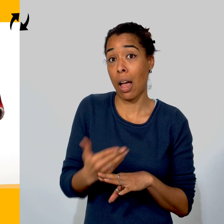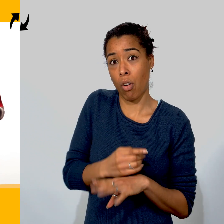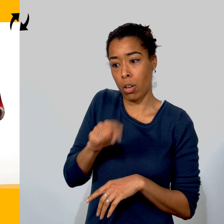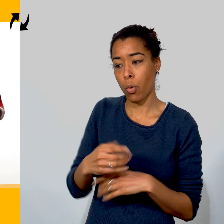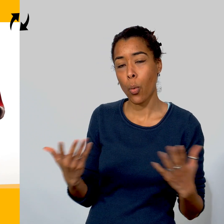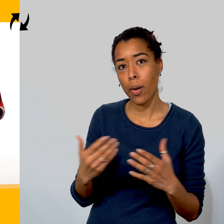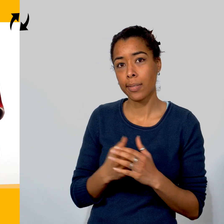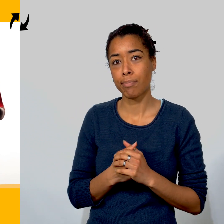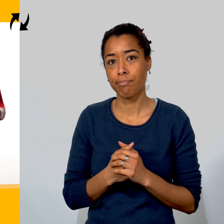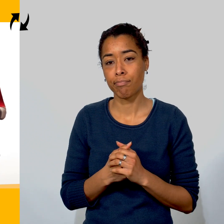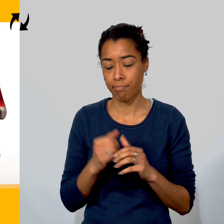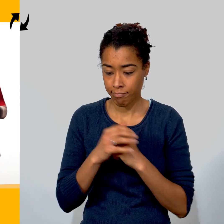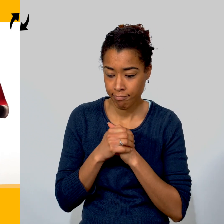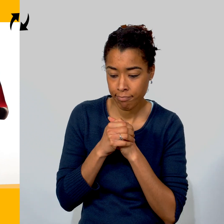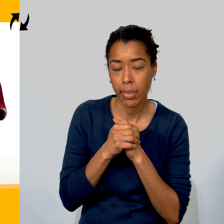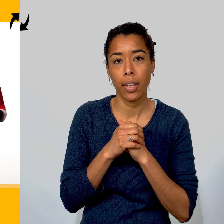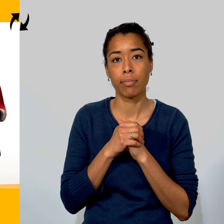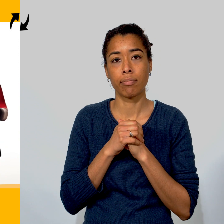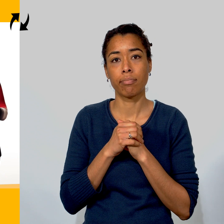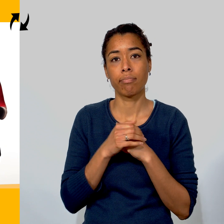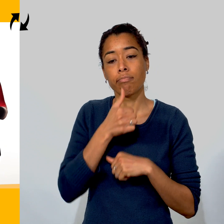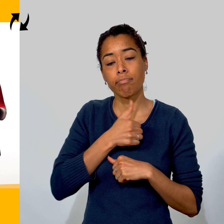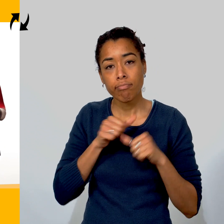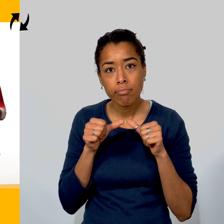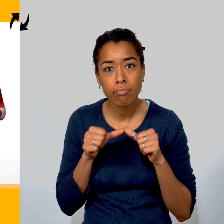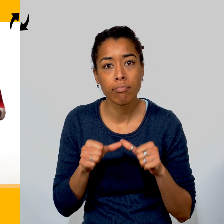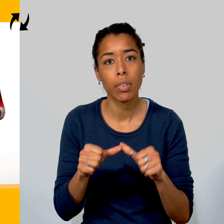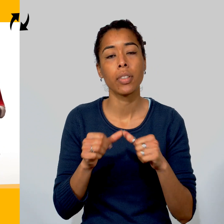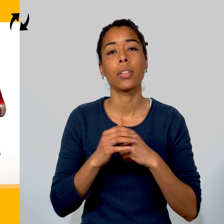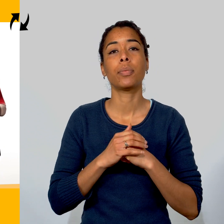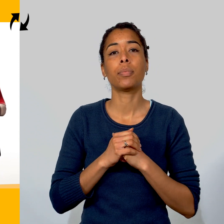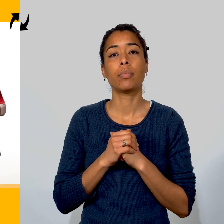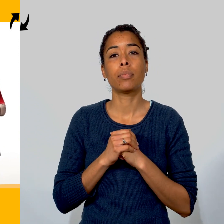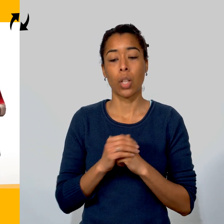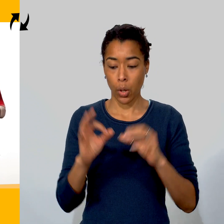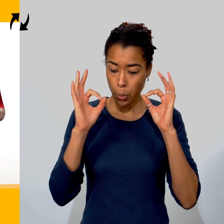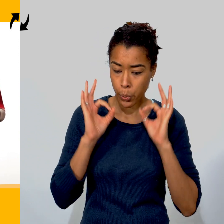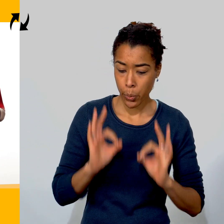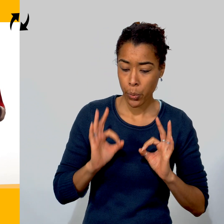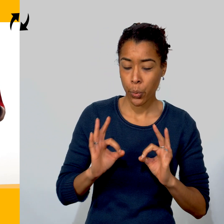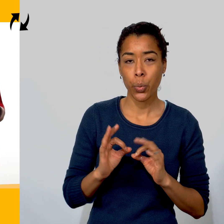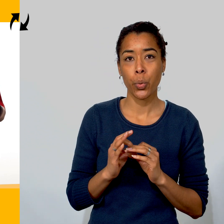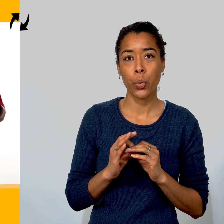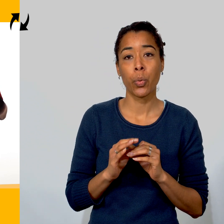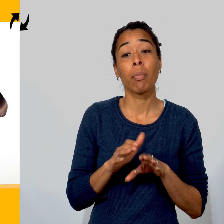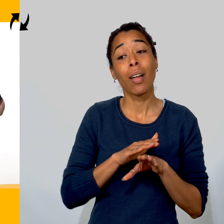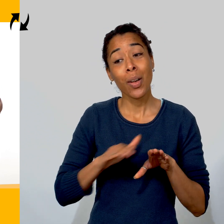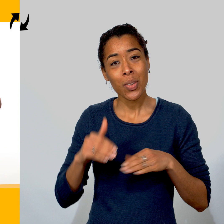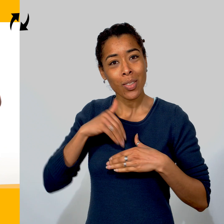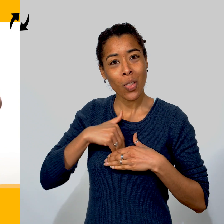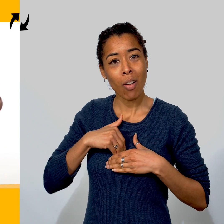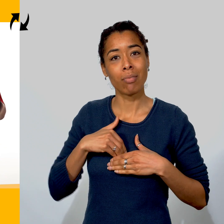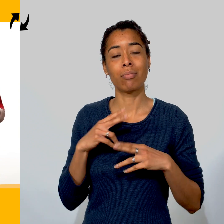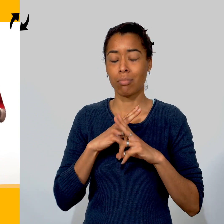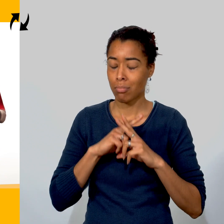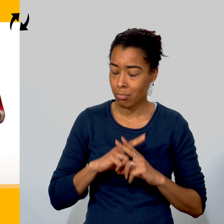Comme veiller, persévérer, prier, rester sobre et vigilant, tout en restant paisible et